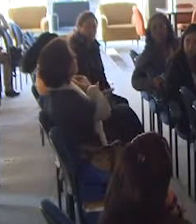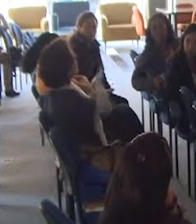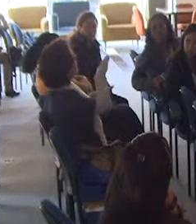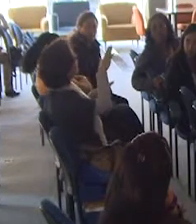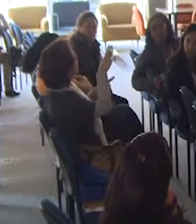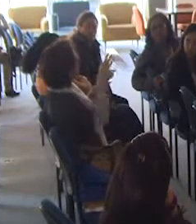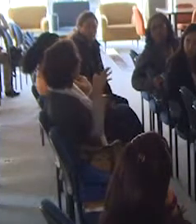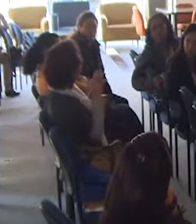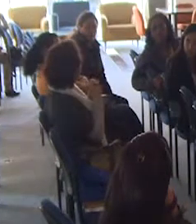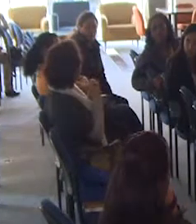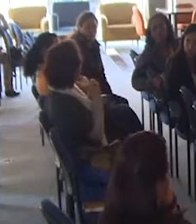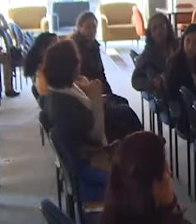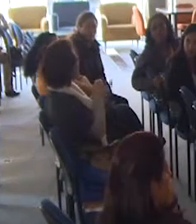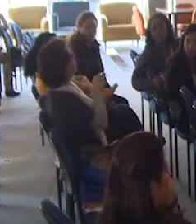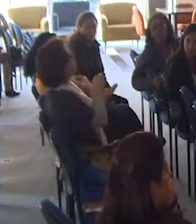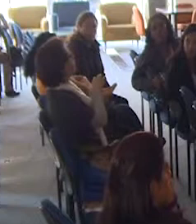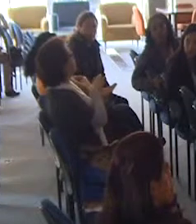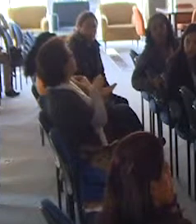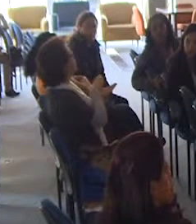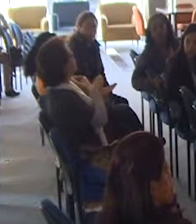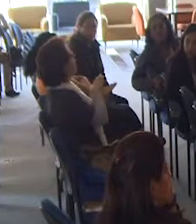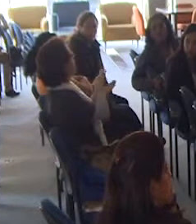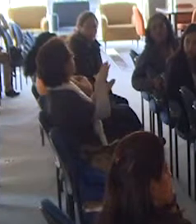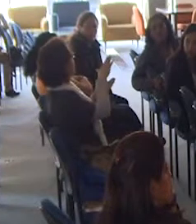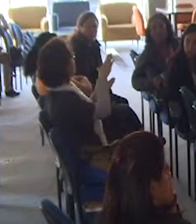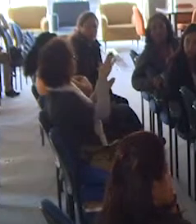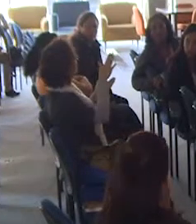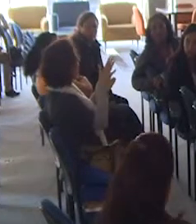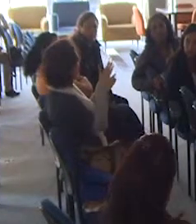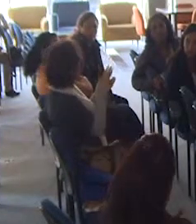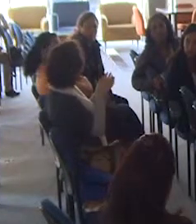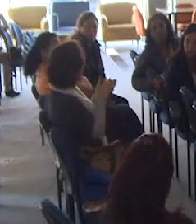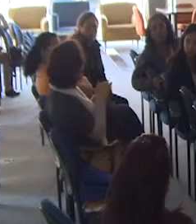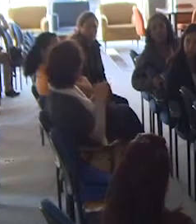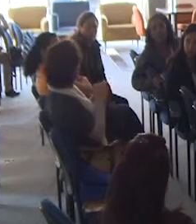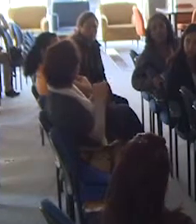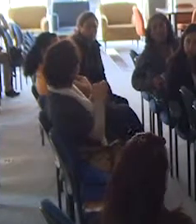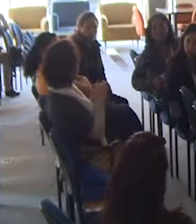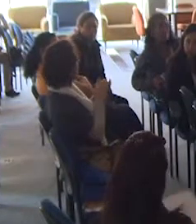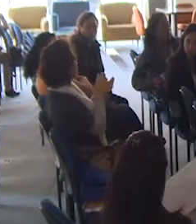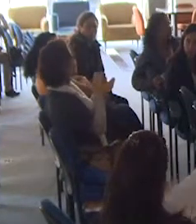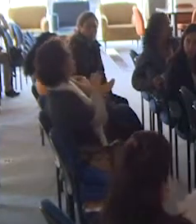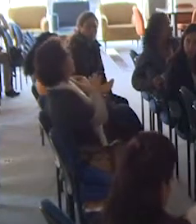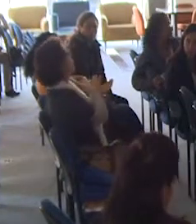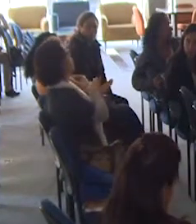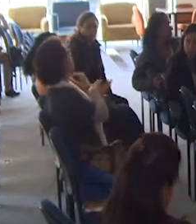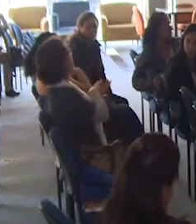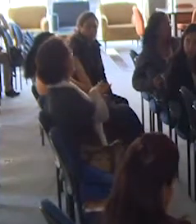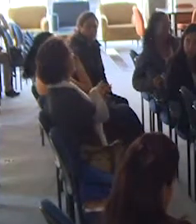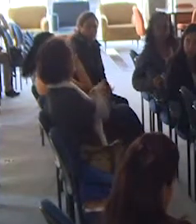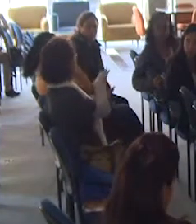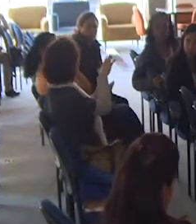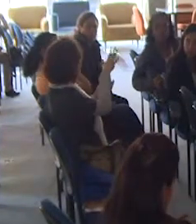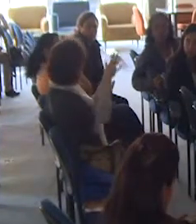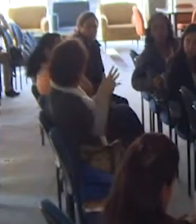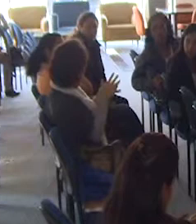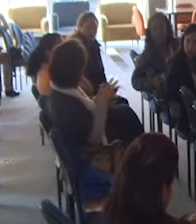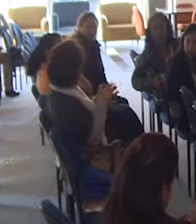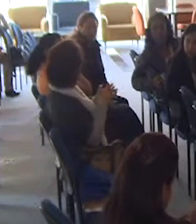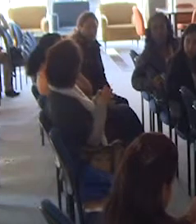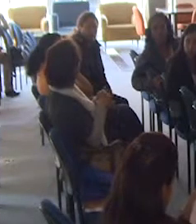comunicación, si miramos ese entorno, es un entorno en donde hay unos padres silenciosos, en donde hay unos